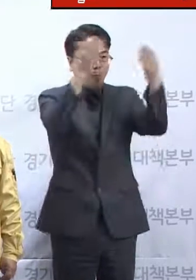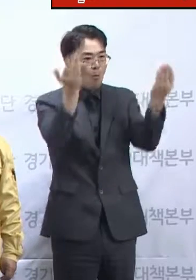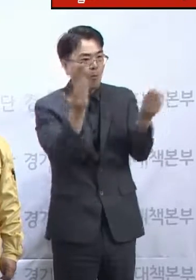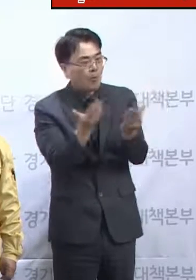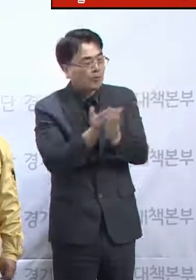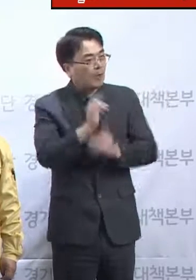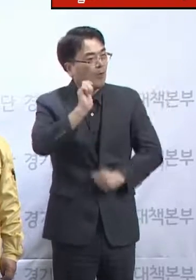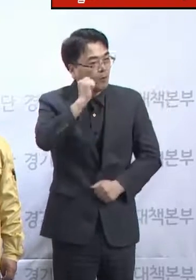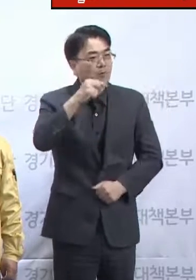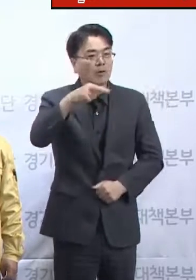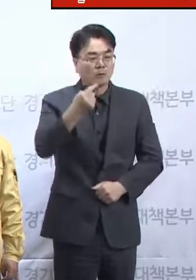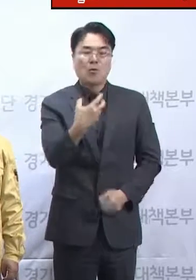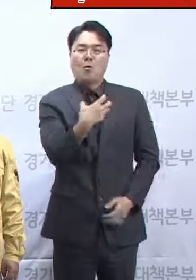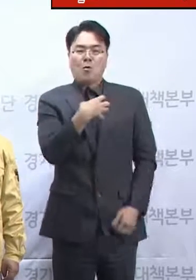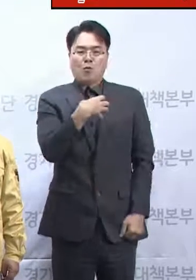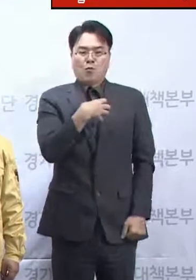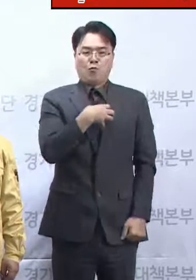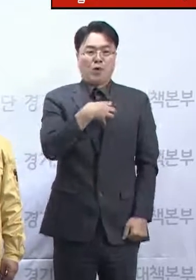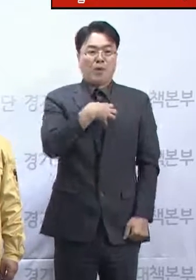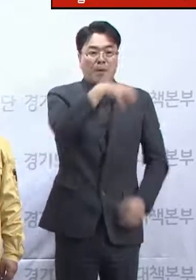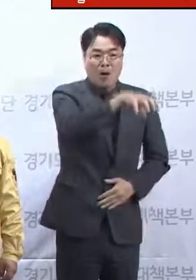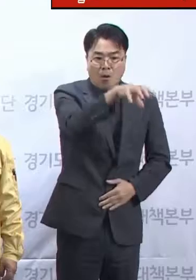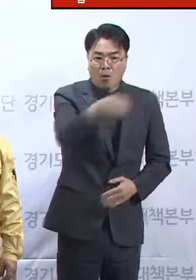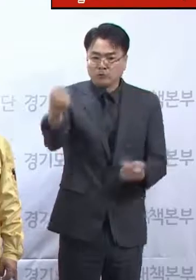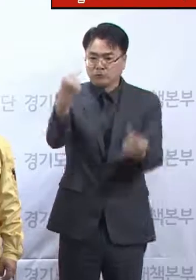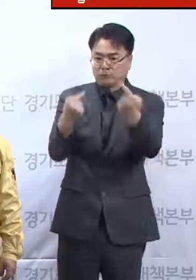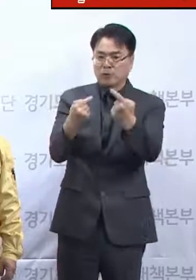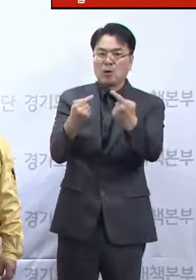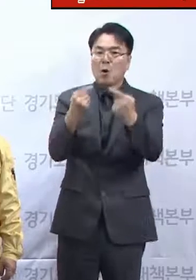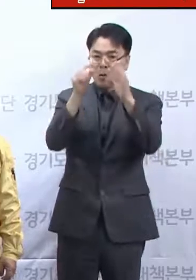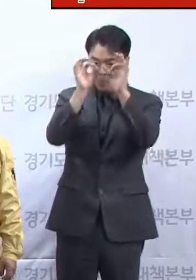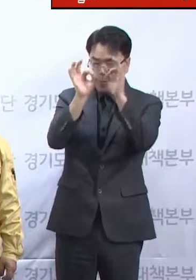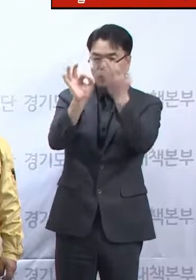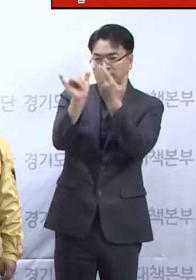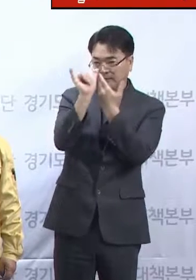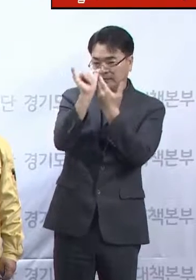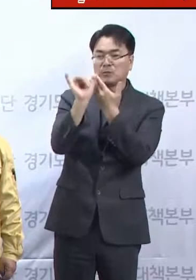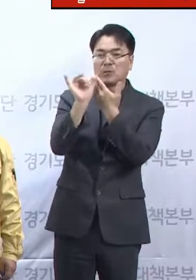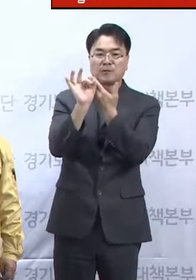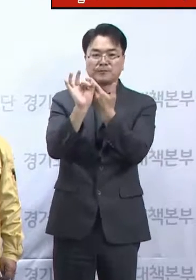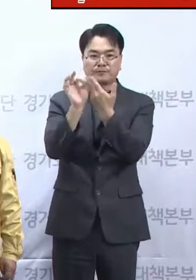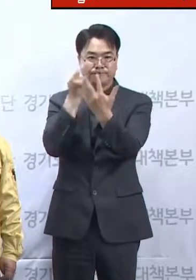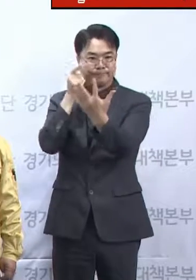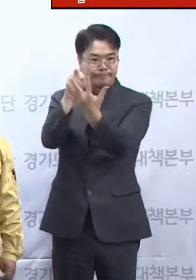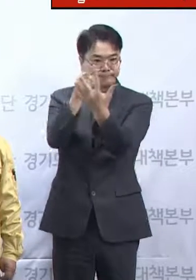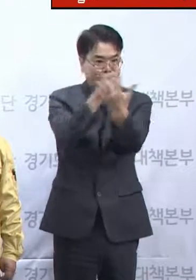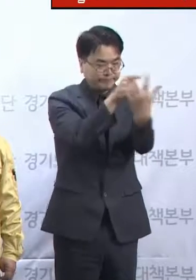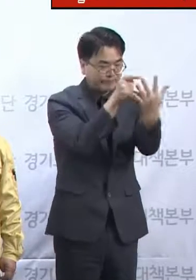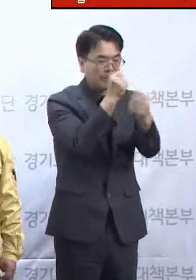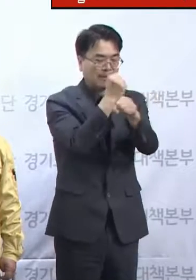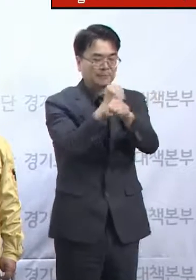없겠지만 위험한 곳 또는 신고되는 곳 중심으로 저희가 단속을 실시하도록 하겠습니다.